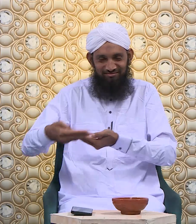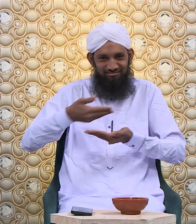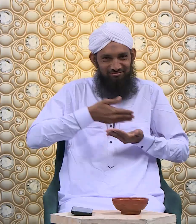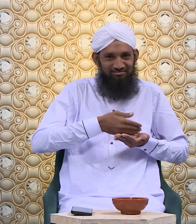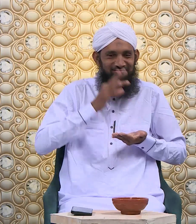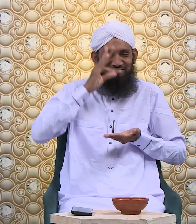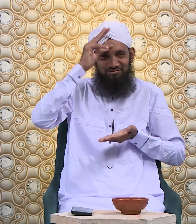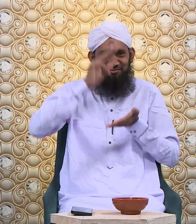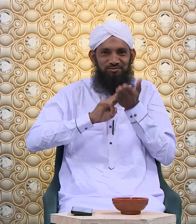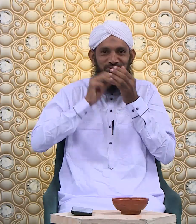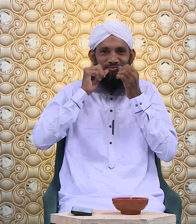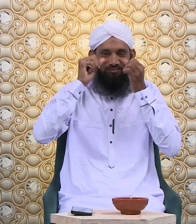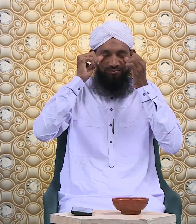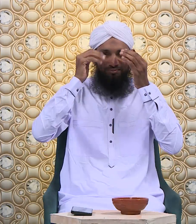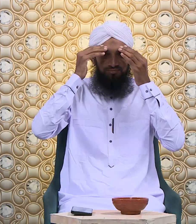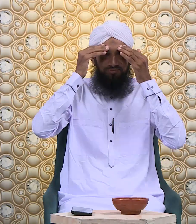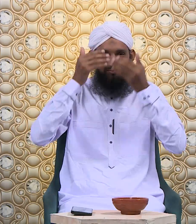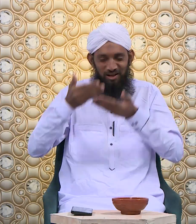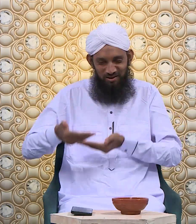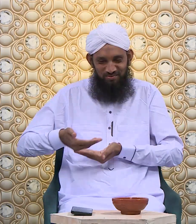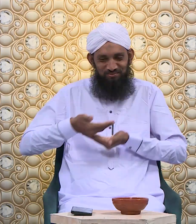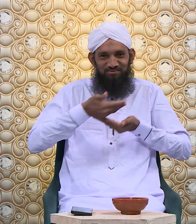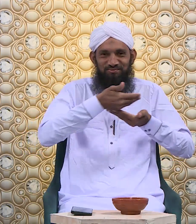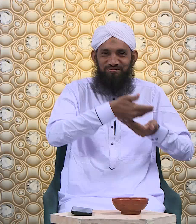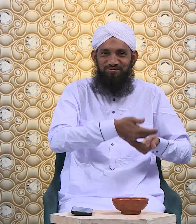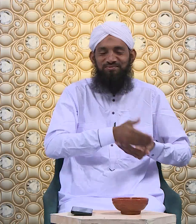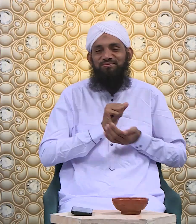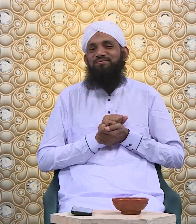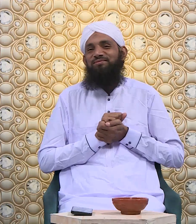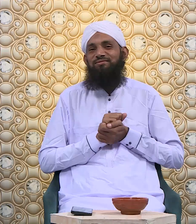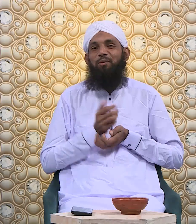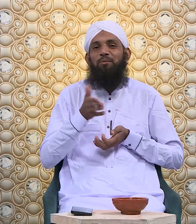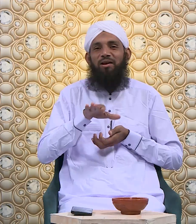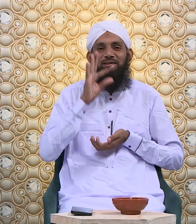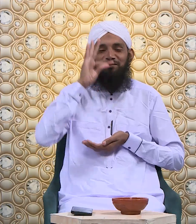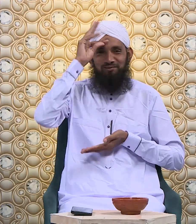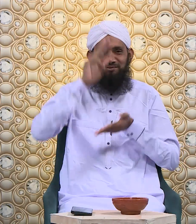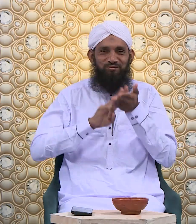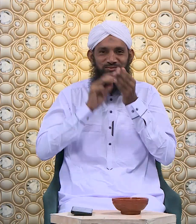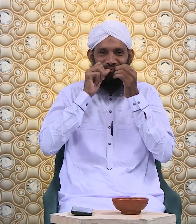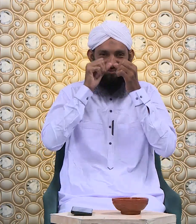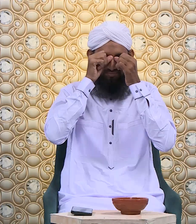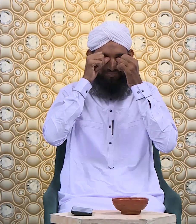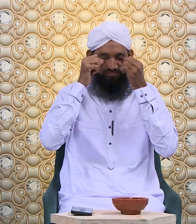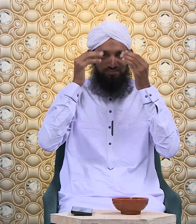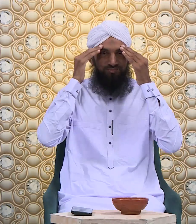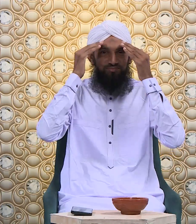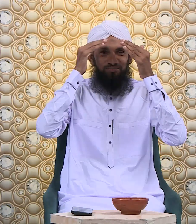اللہ علیہ وآلہ وسلم کی خدمت میں حاضر کیا آپ صلی اللہ علیہ وآلہ وسلم نے